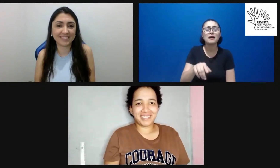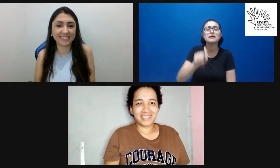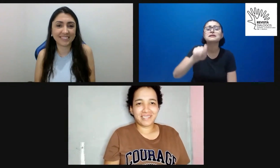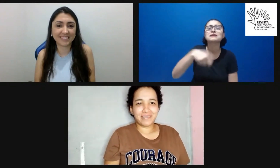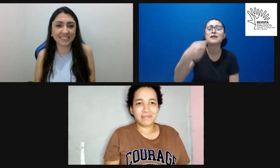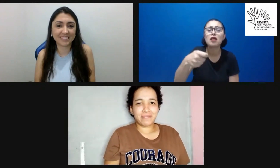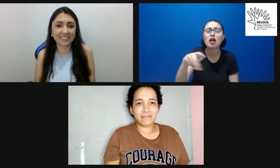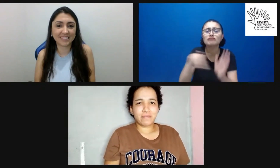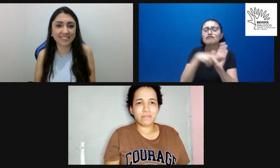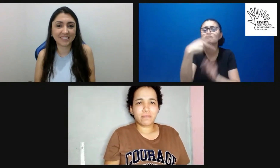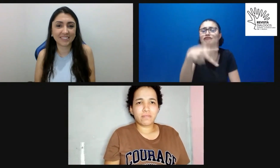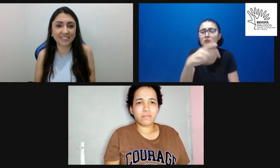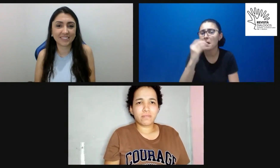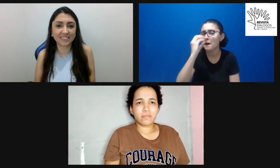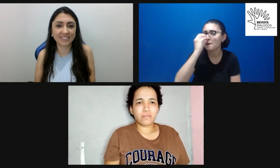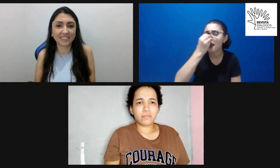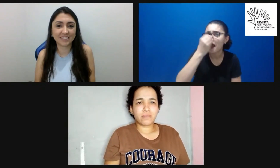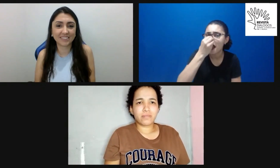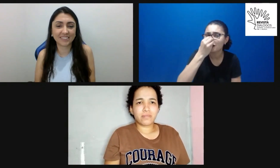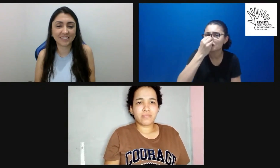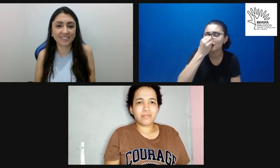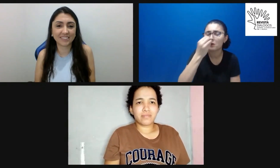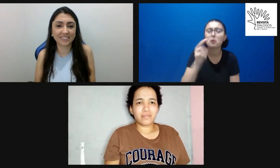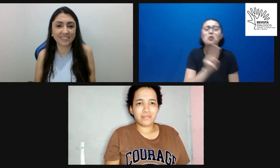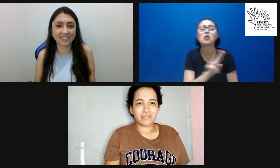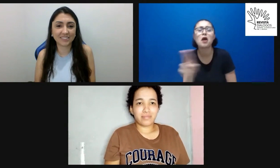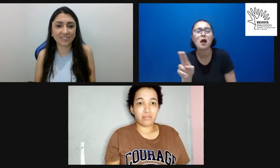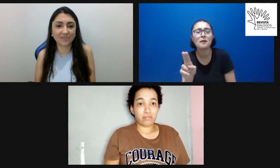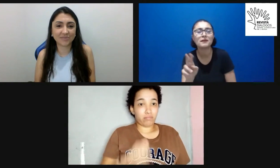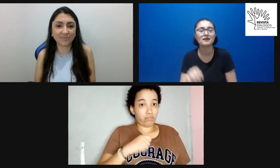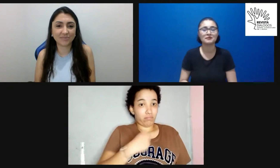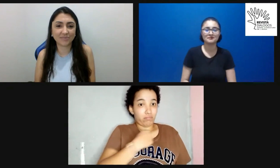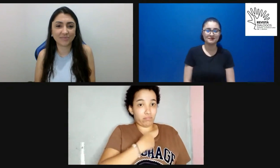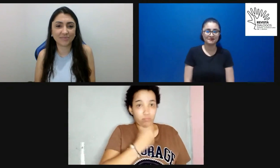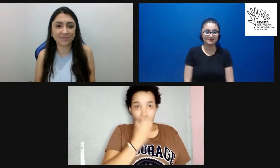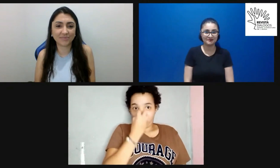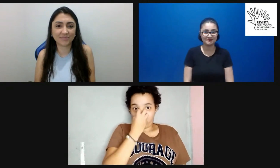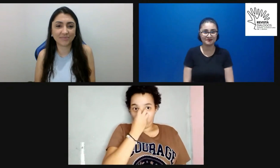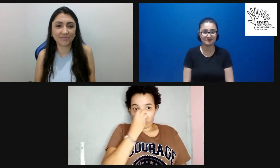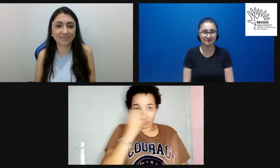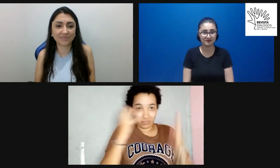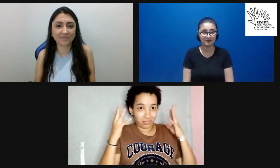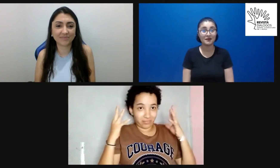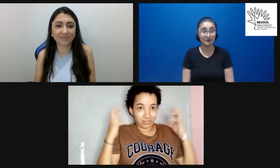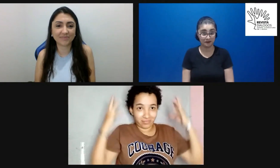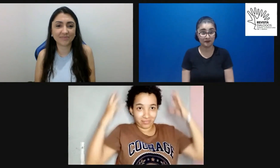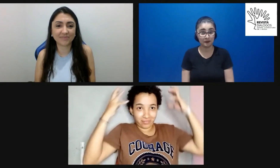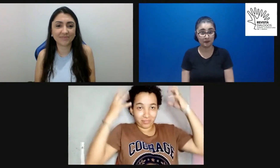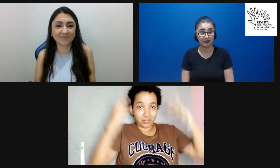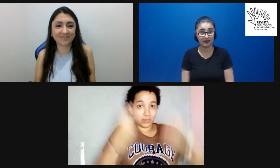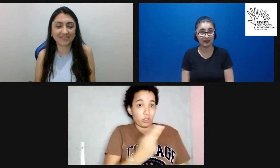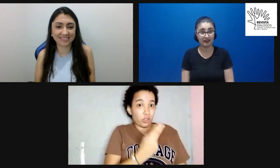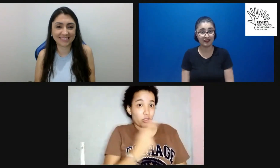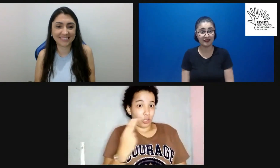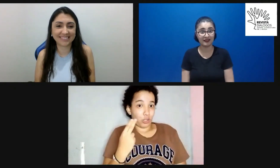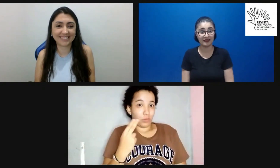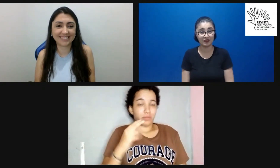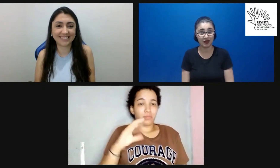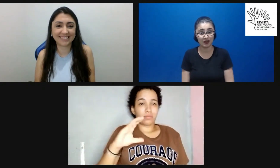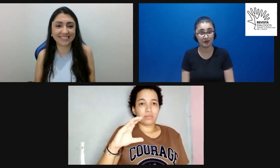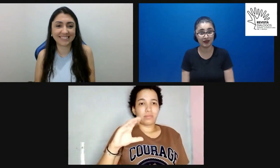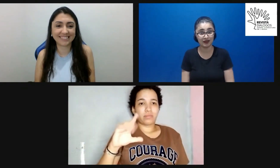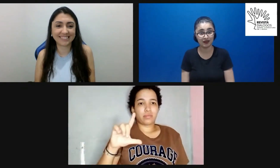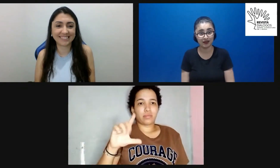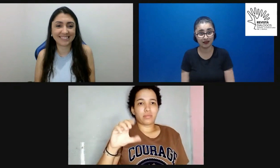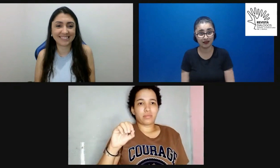Qual é o sinal de sua personagem palhaça e qual o nome dela? O sinal dela é esse e o